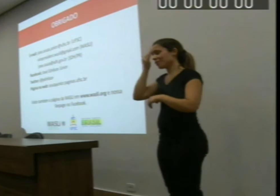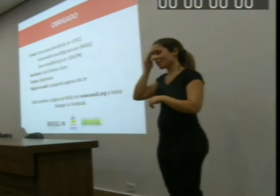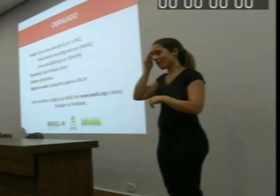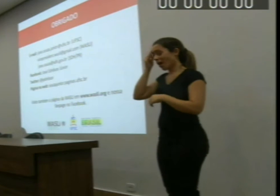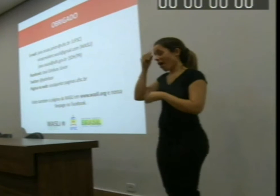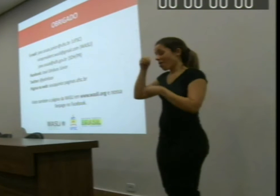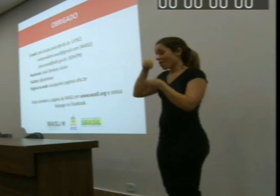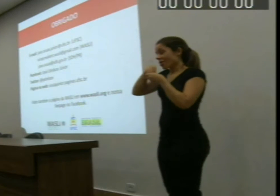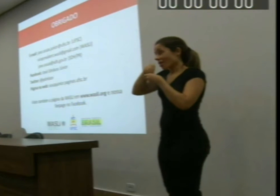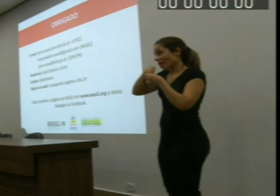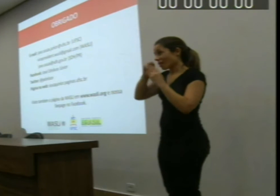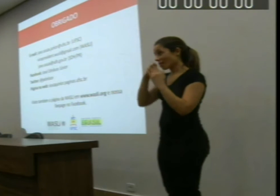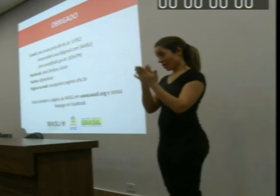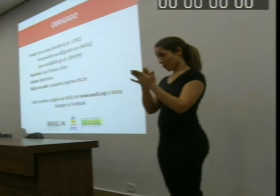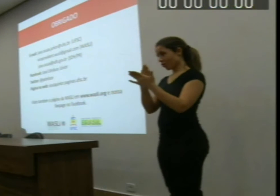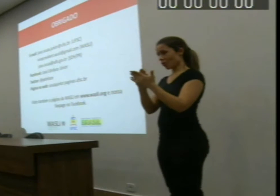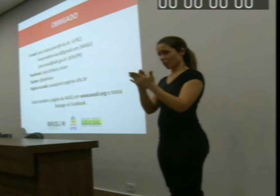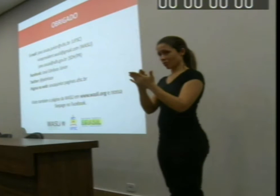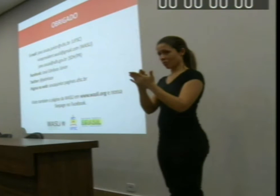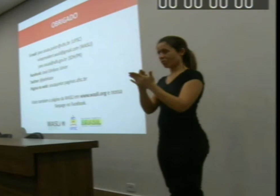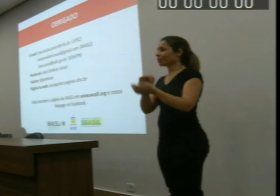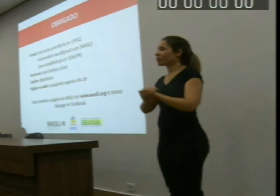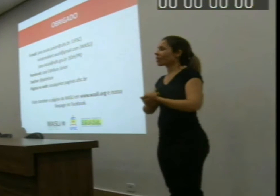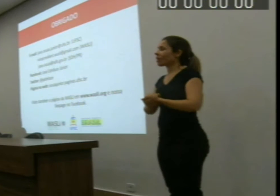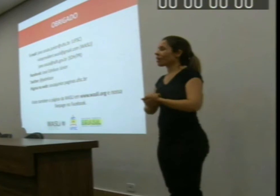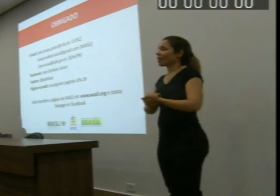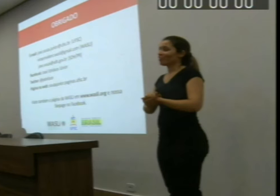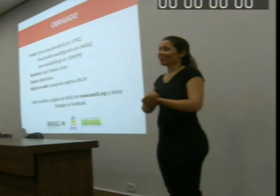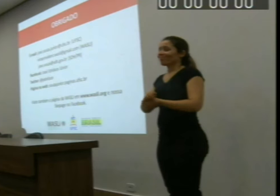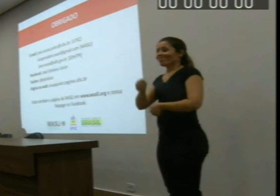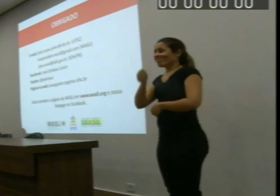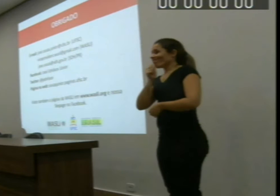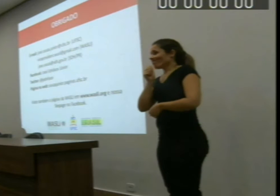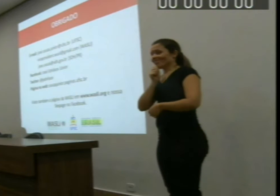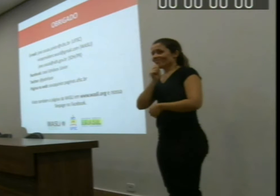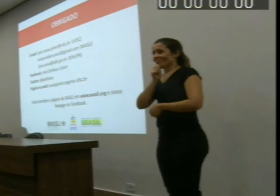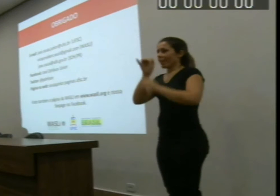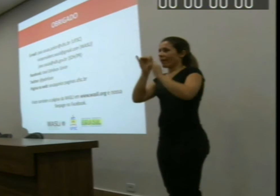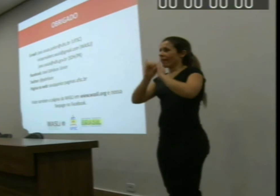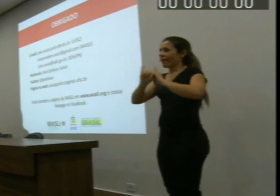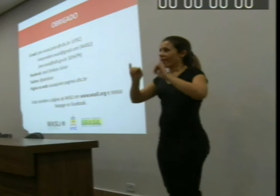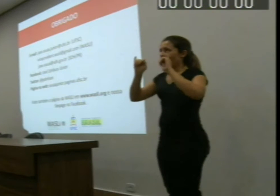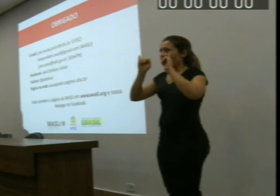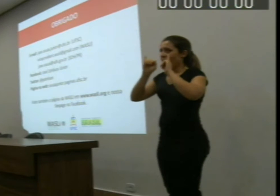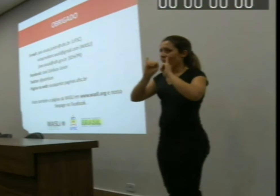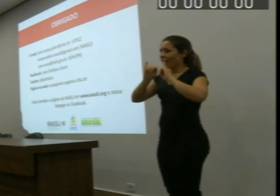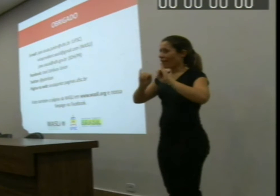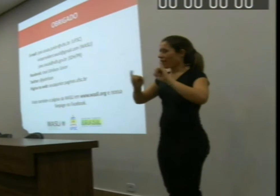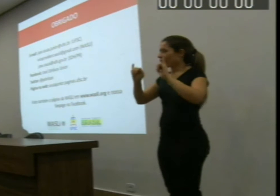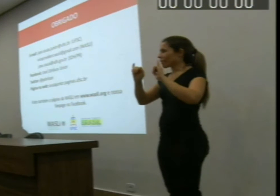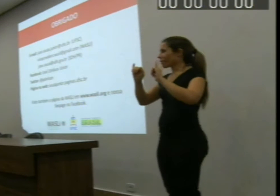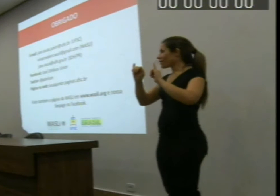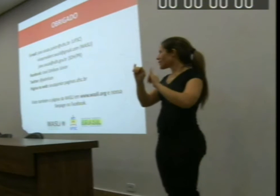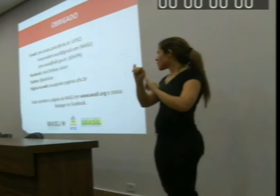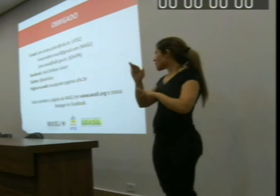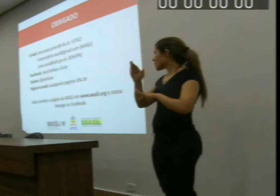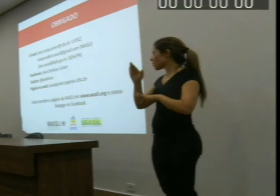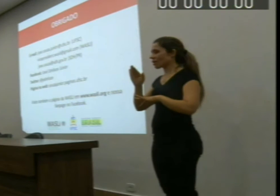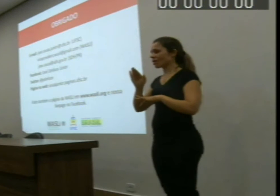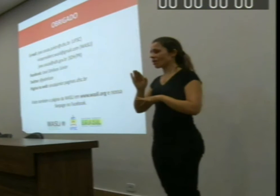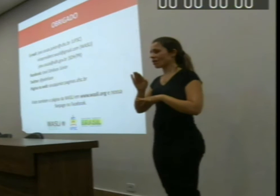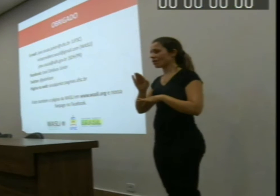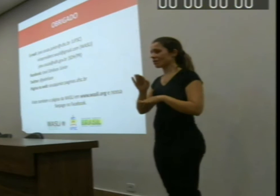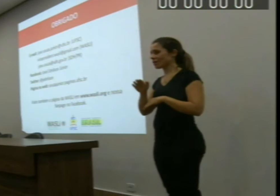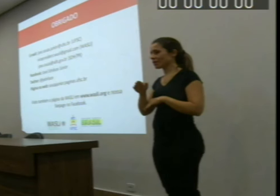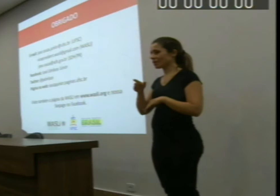aonde o intérprete está objetivamente não adianta você comunicar a febra PS que é a Federação Brasileira dos tradutores intérpretes